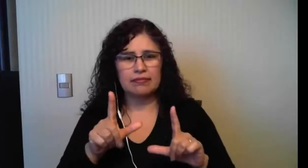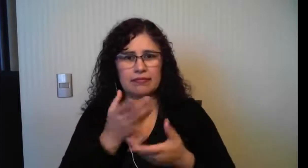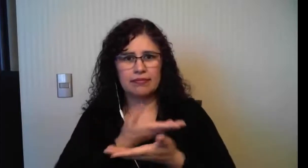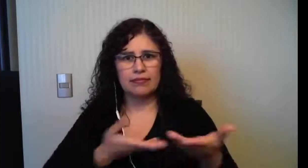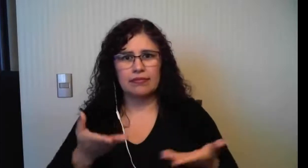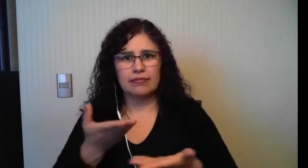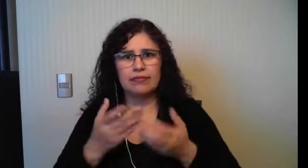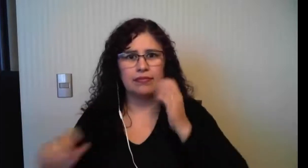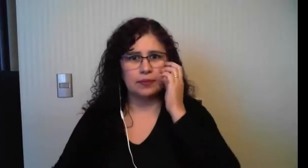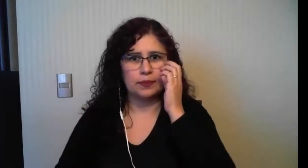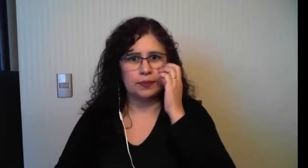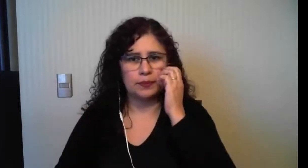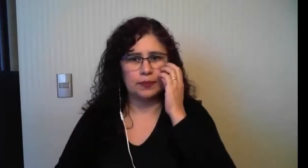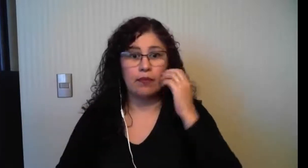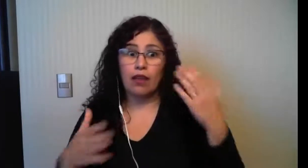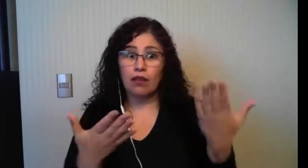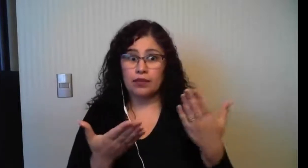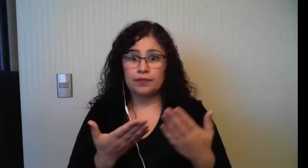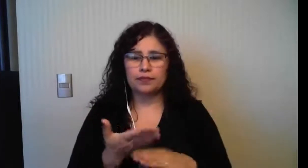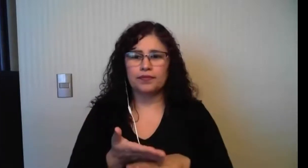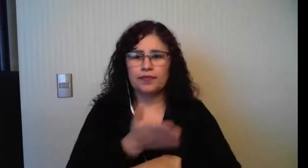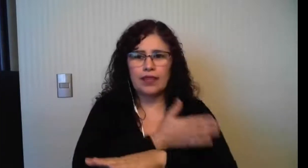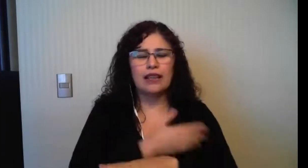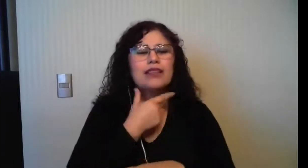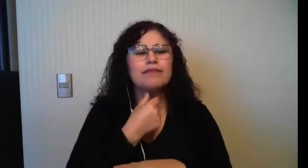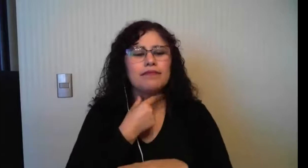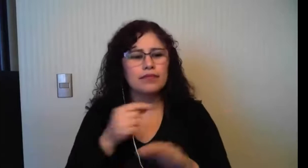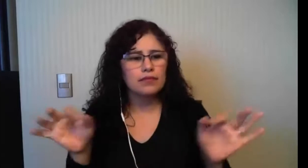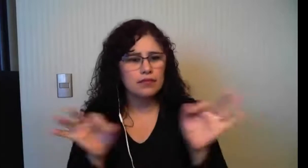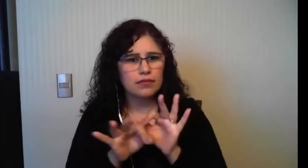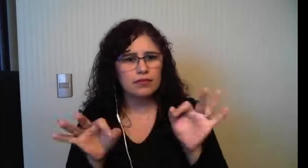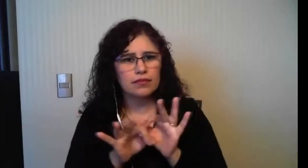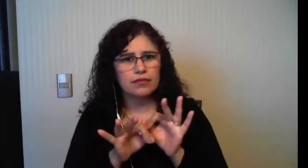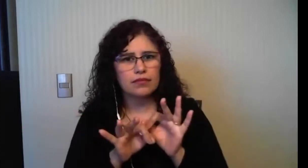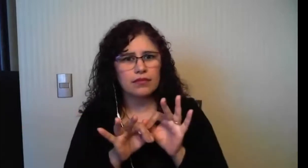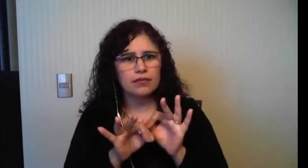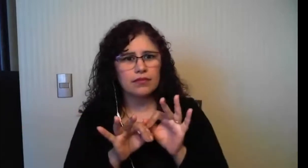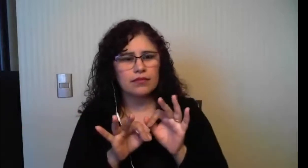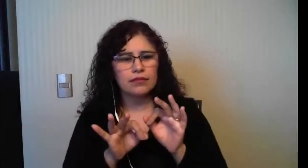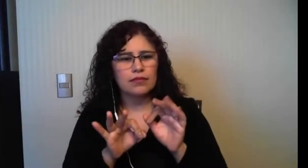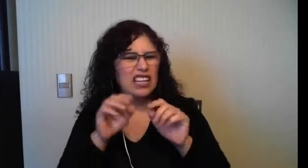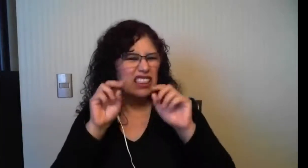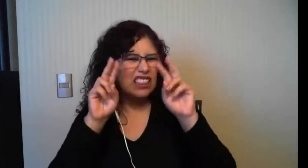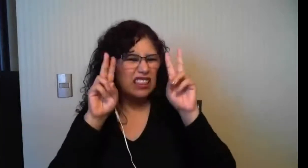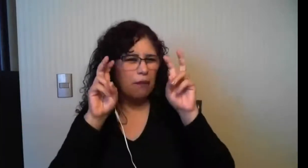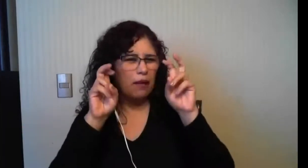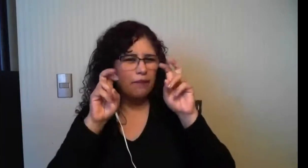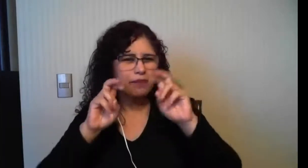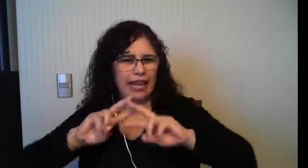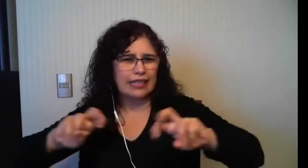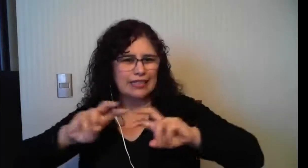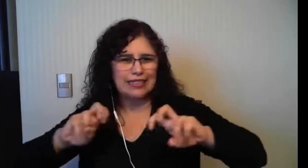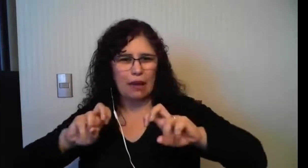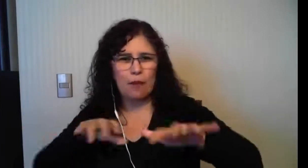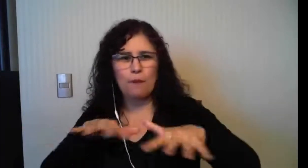Entonces, lo que les quiero contar hoy día brevemente tiene que ver con el examen motor, ¿ya? Cuando vimos exámenes